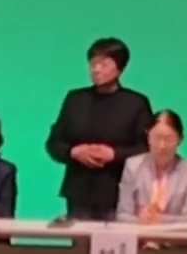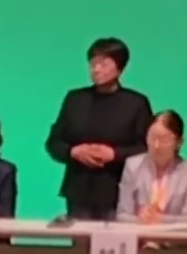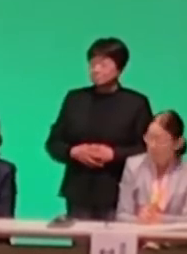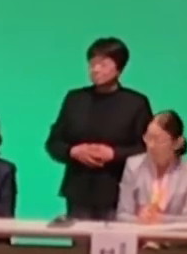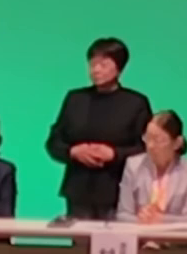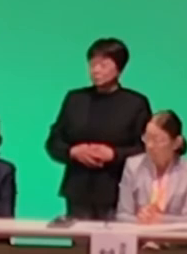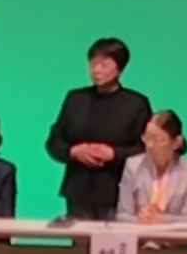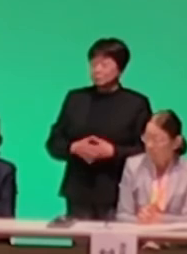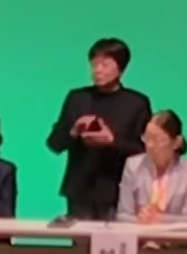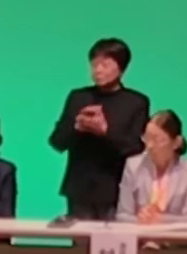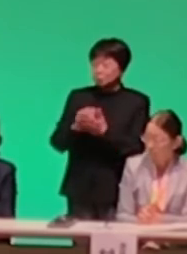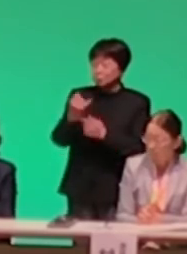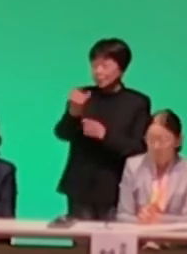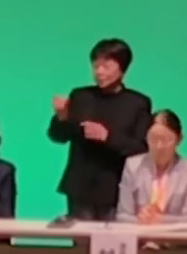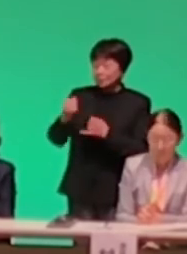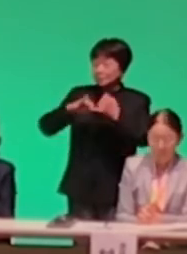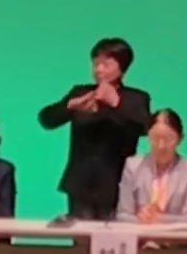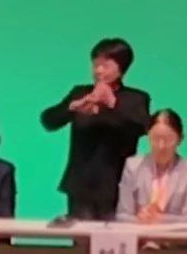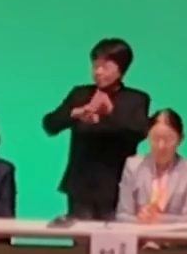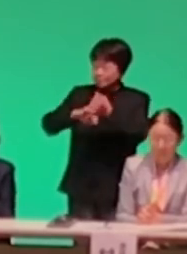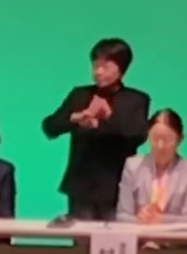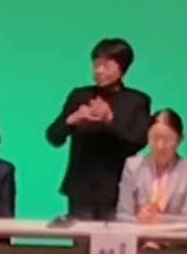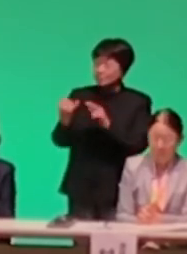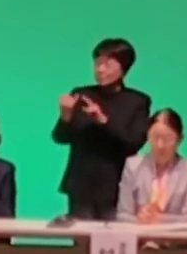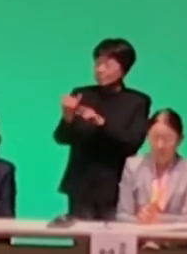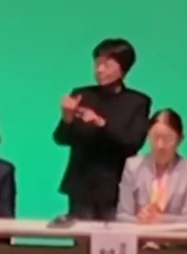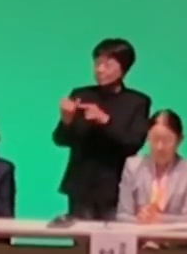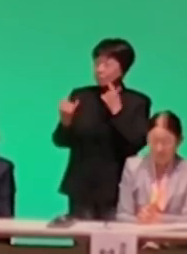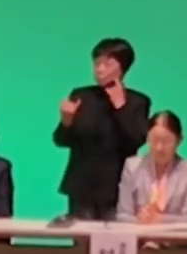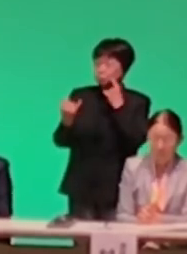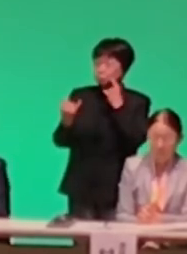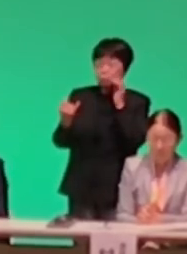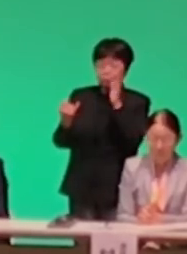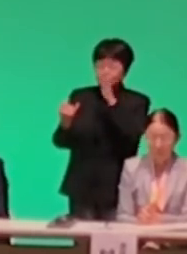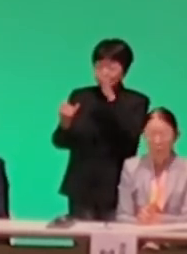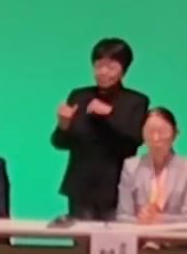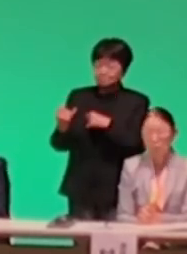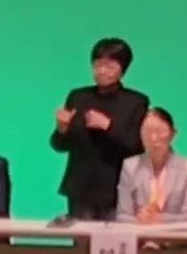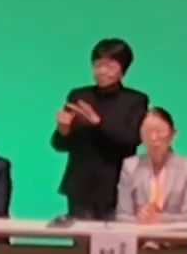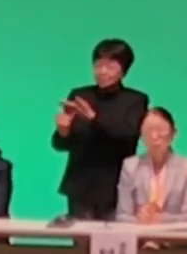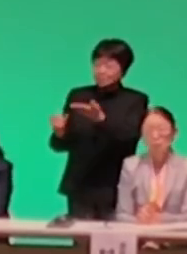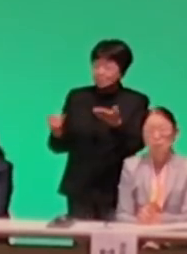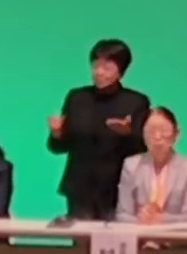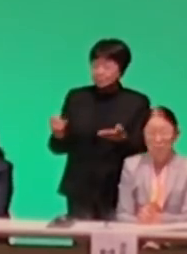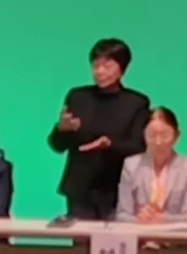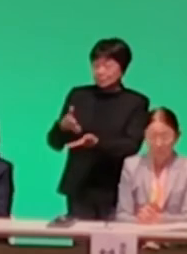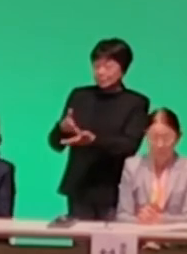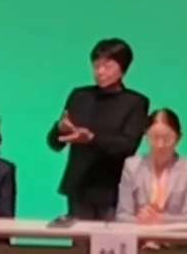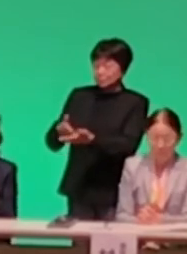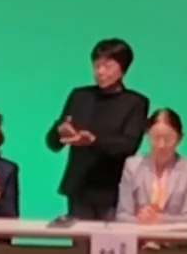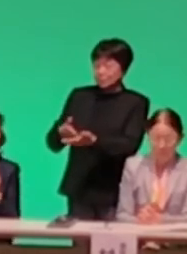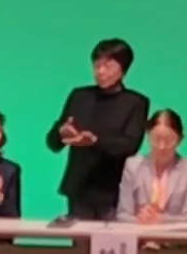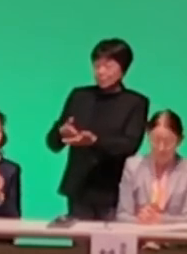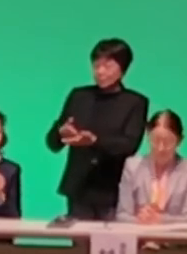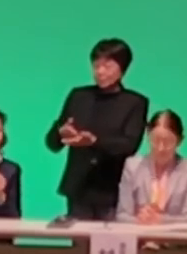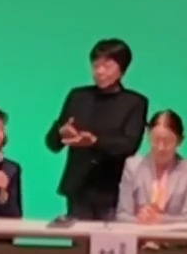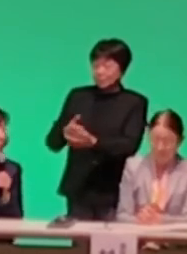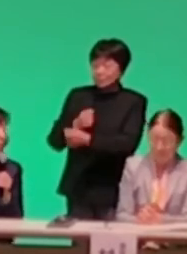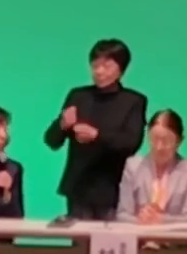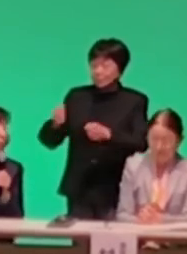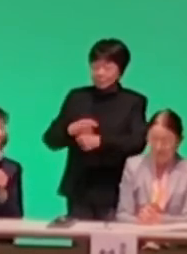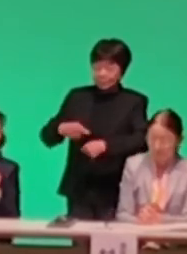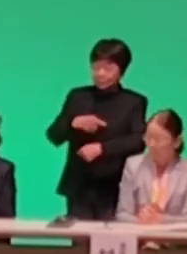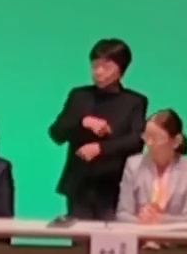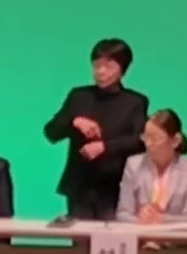女たちに誓っていることは、絶対あなたたちには嘘つかない、絶対あなたたちに説明ができないような行動は取らない